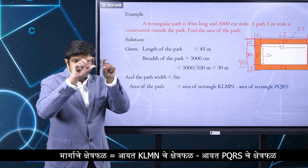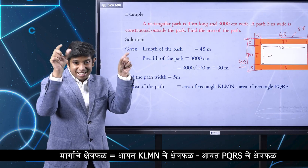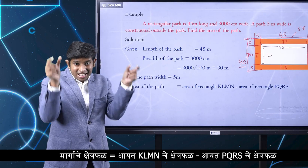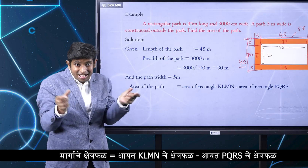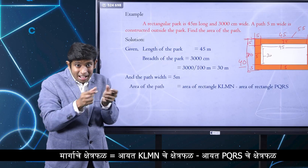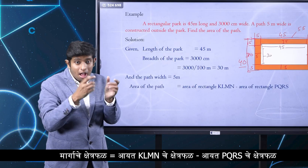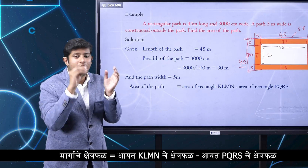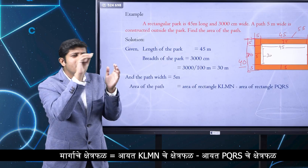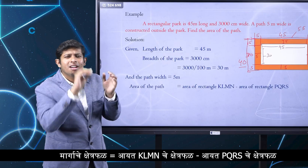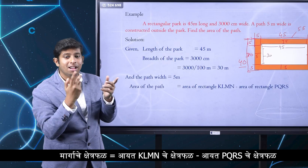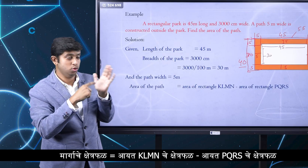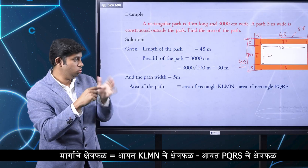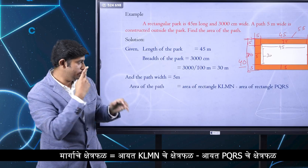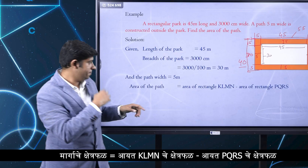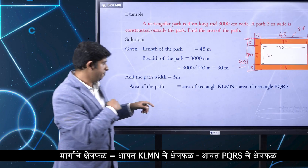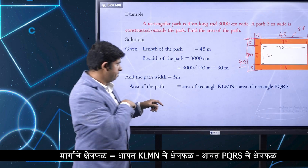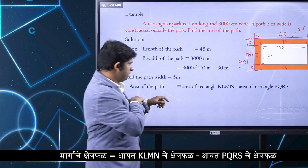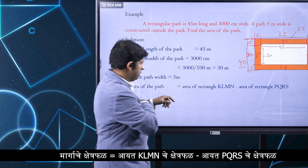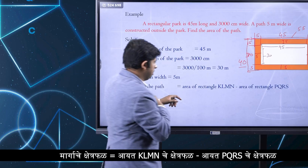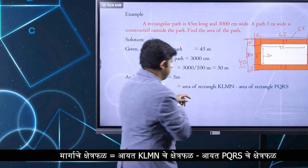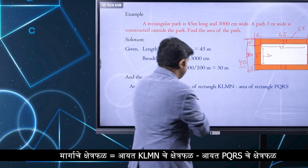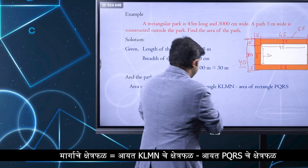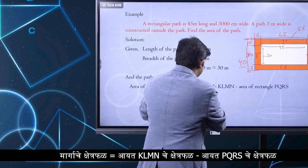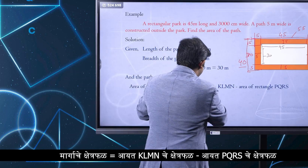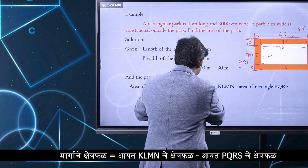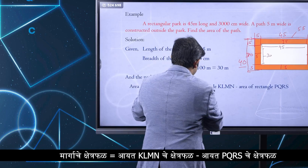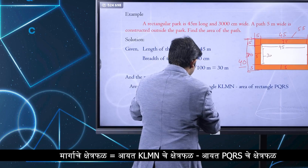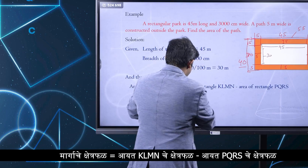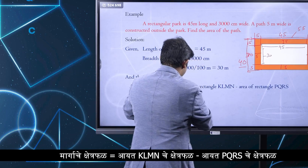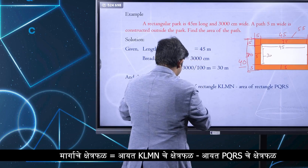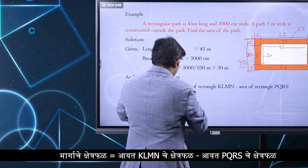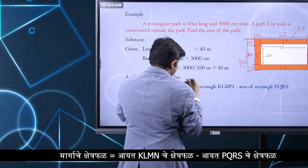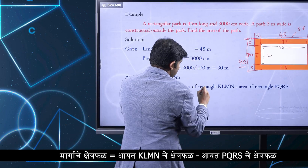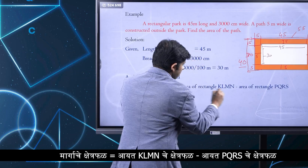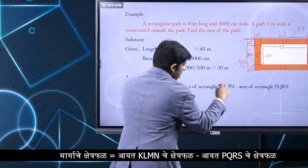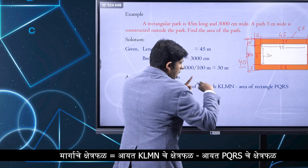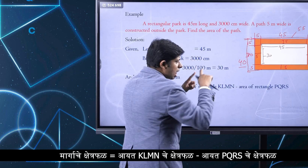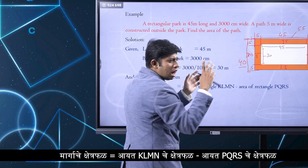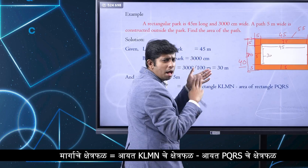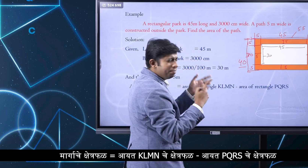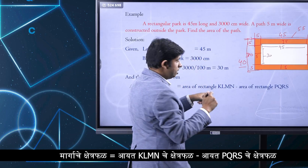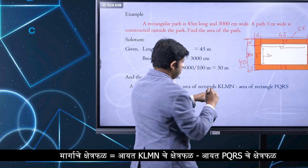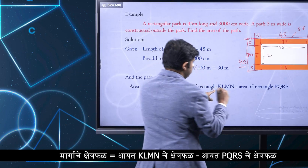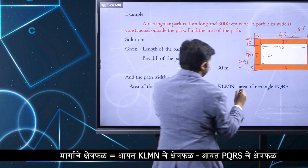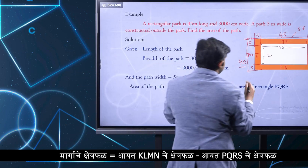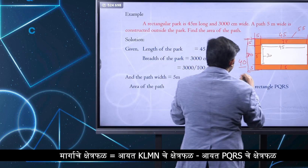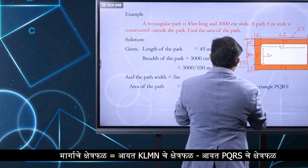मार्गाचे क्षेत्रफळ आयत KLMN चे क्षेत्रफळ आयत PQRS चे